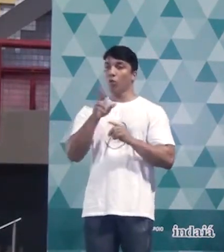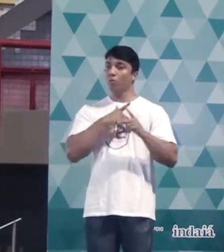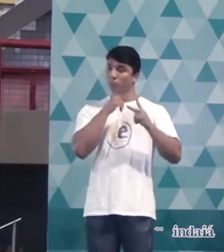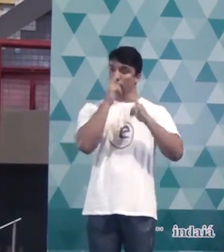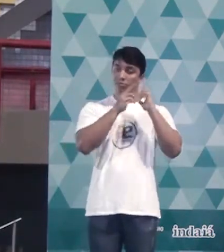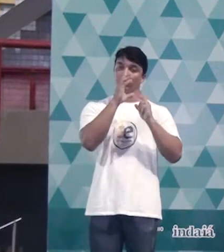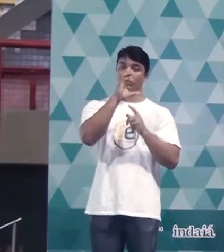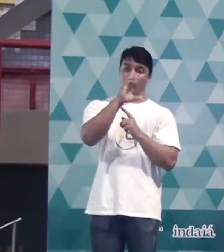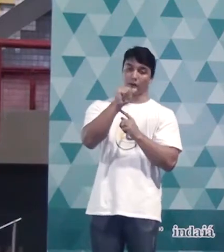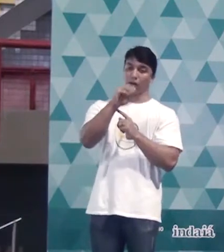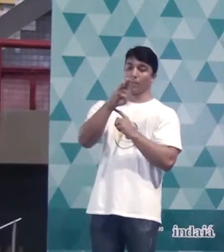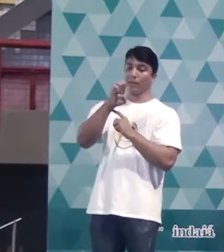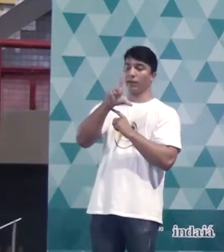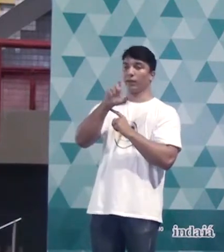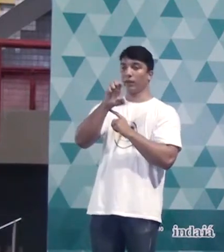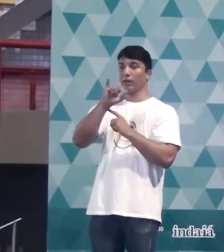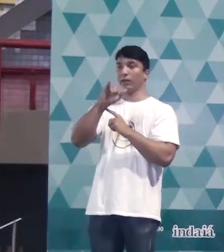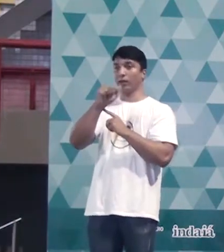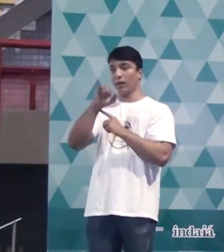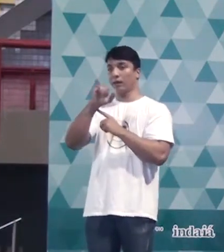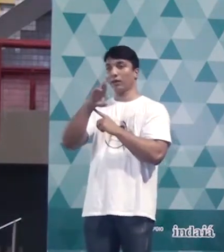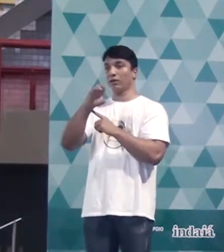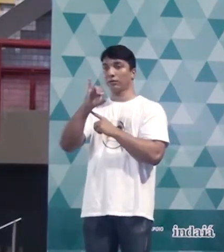Cabeleireiro, madeireira,